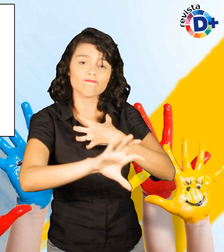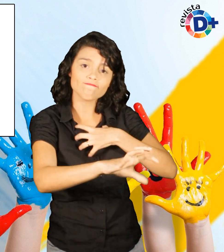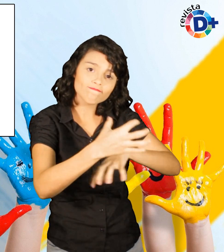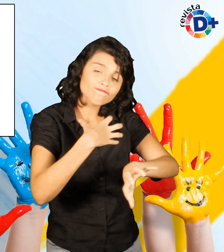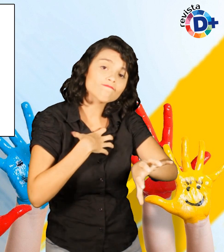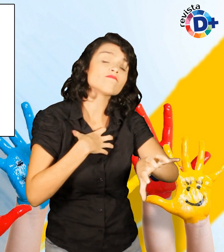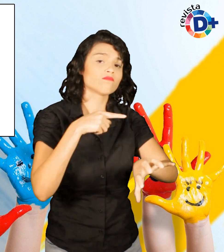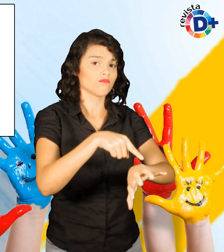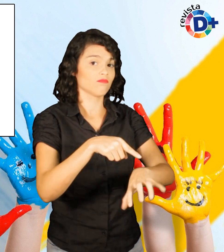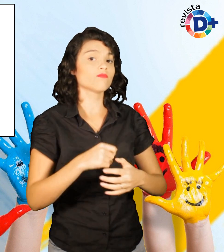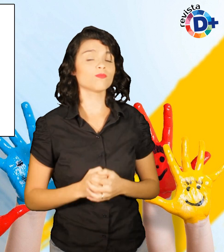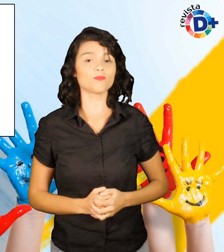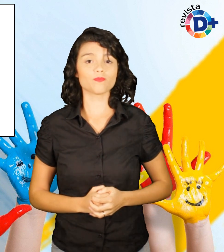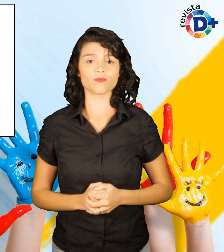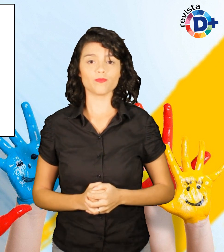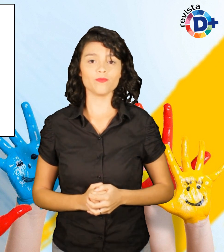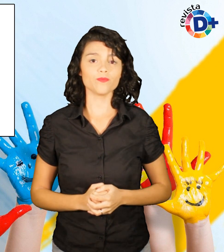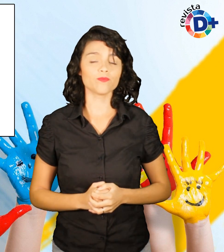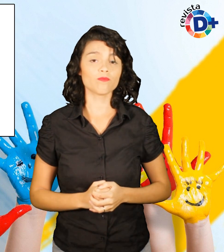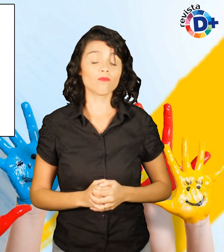sensibilidade esses momentos. 9.